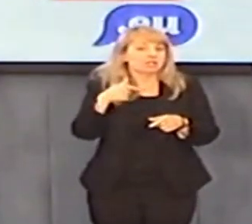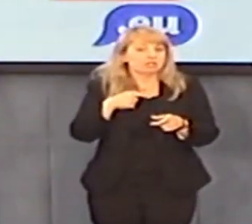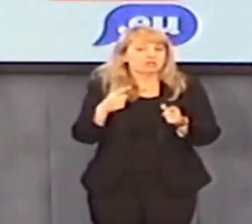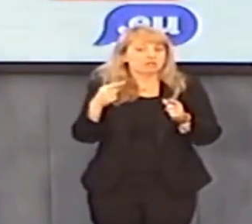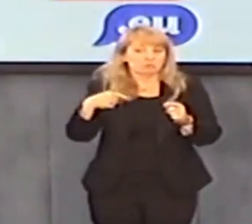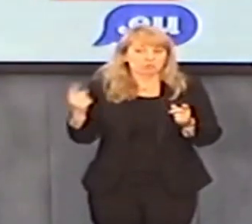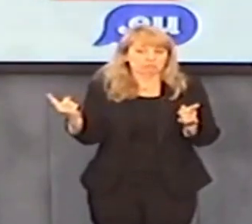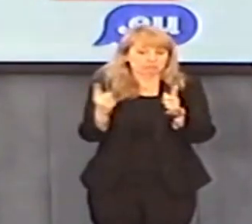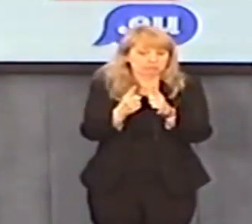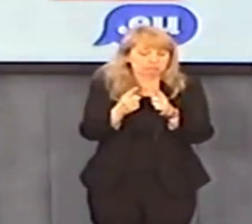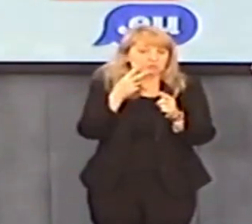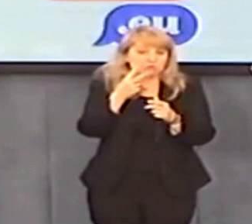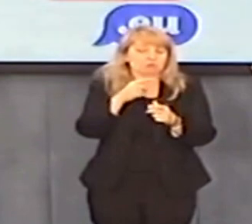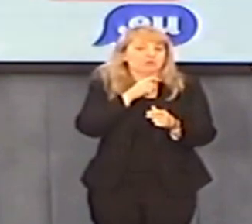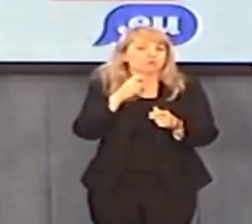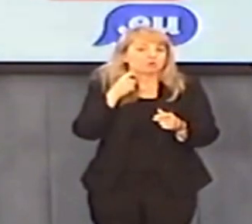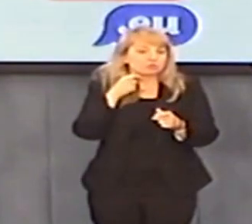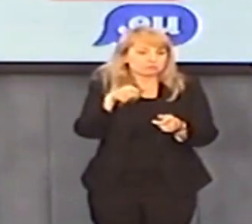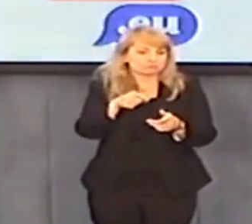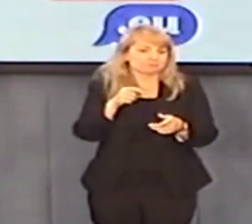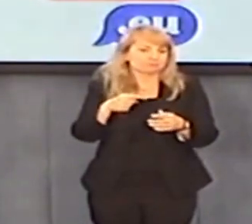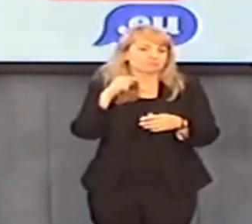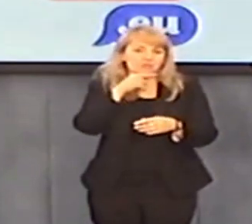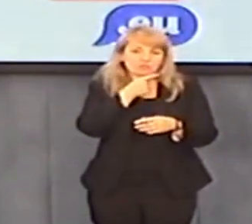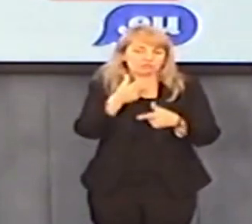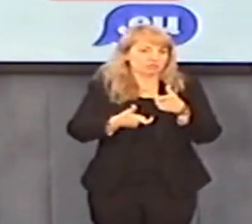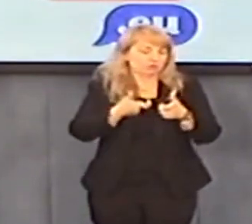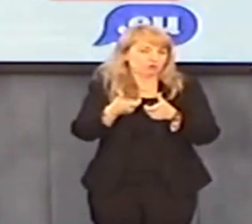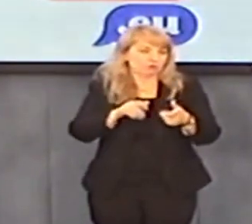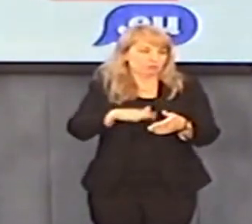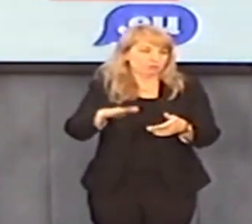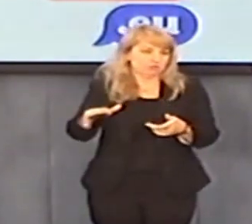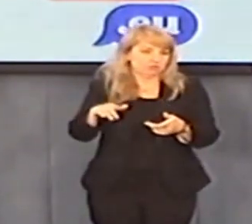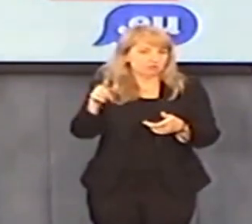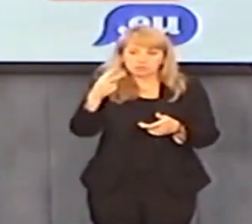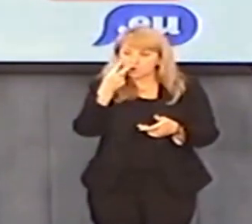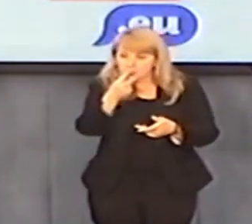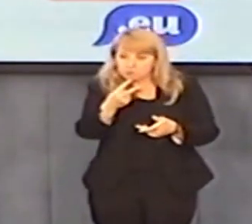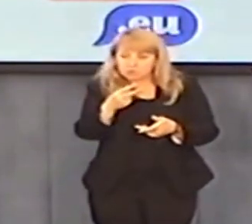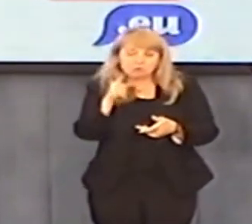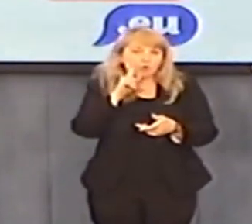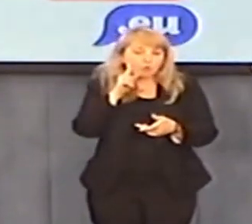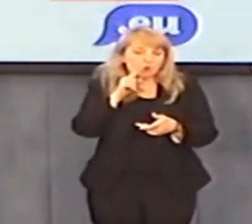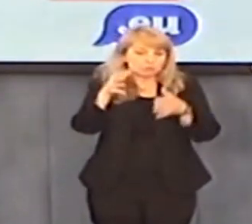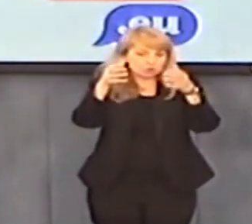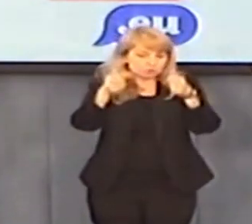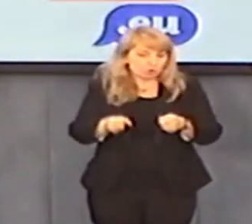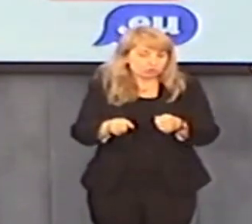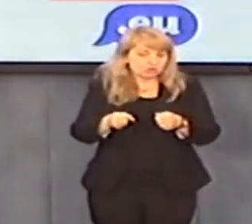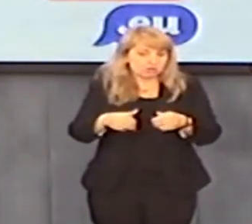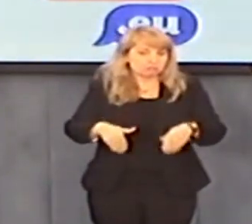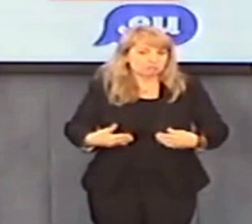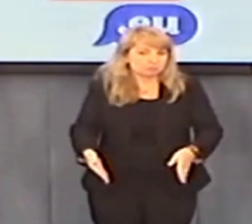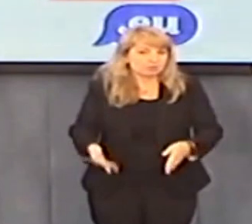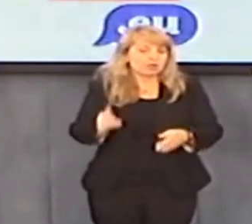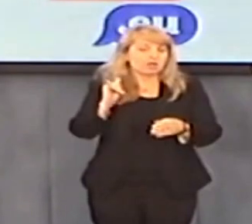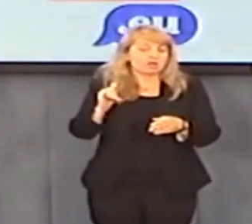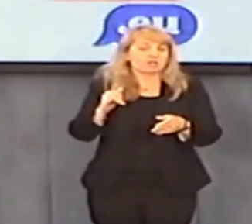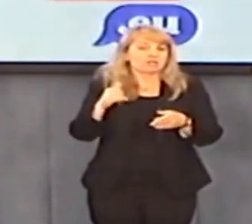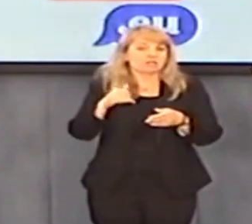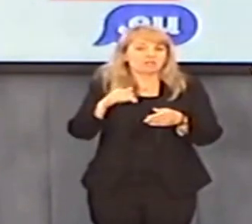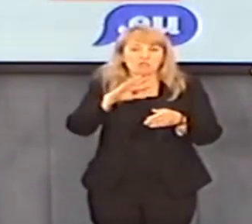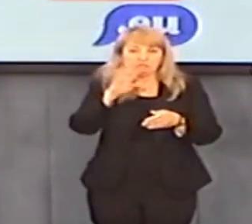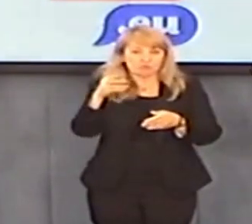zastała księdza na gorącym uczynku. Zobaczyłam, że chłopcy mają opuszczone spodenki i odkryte